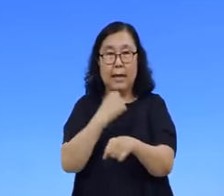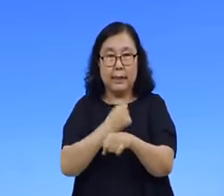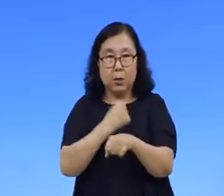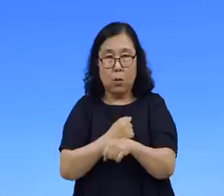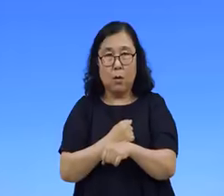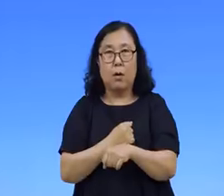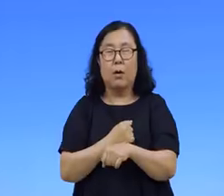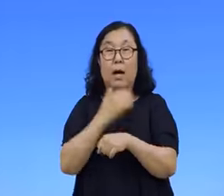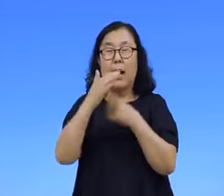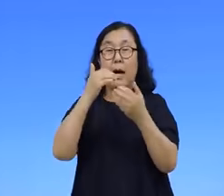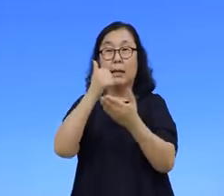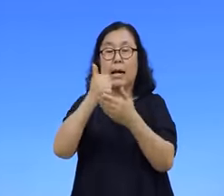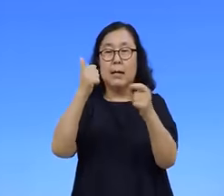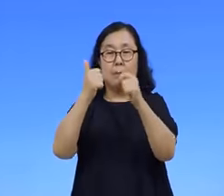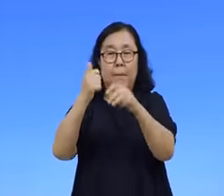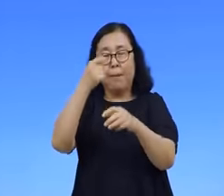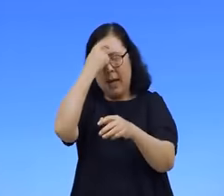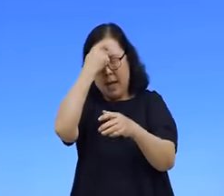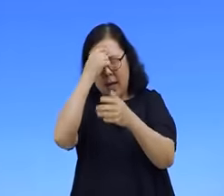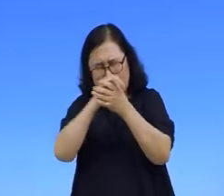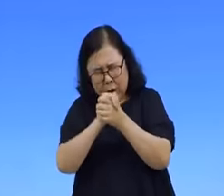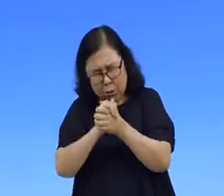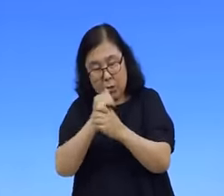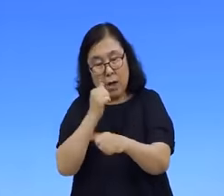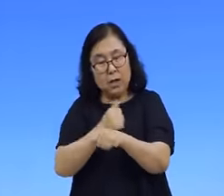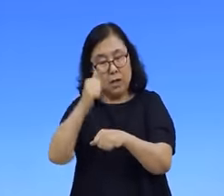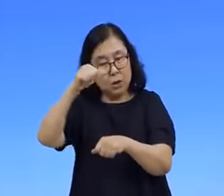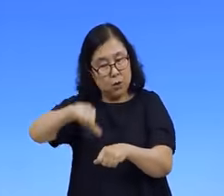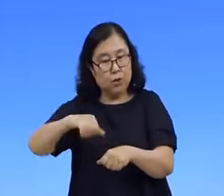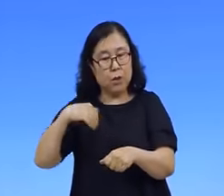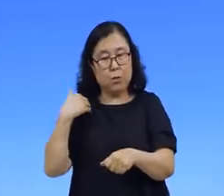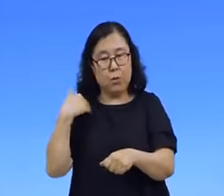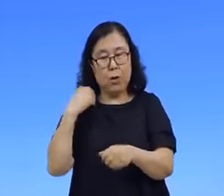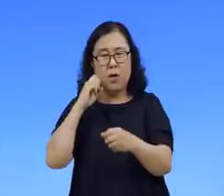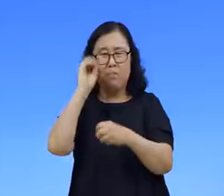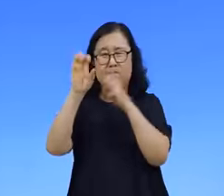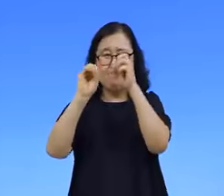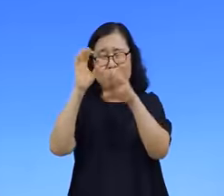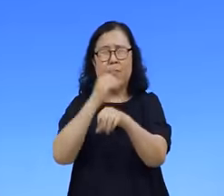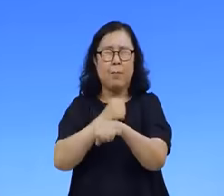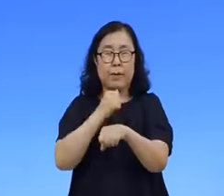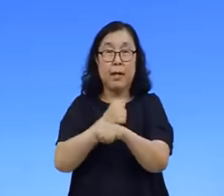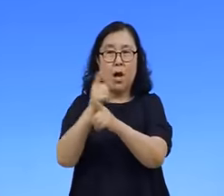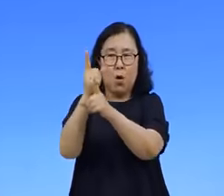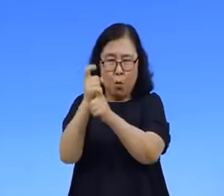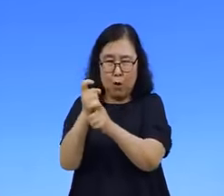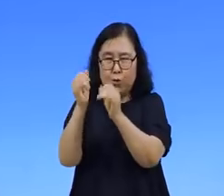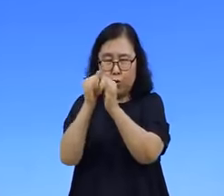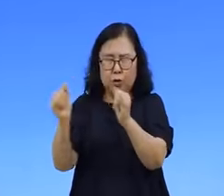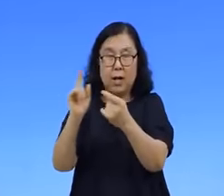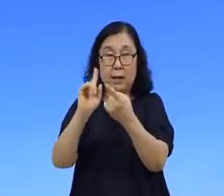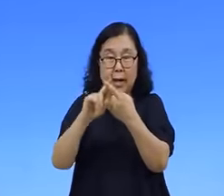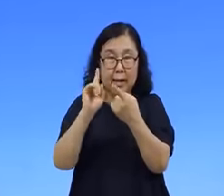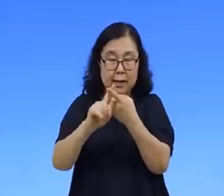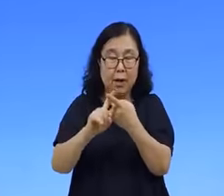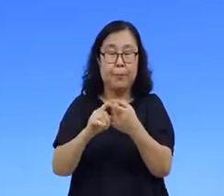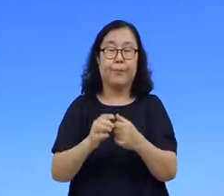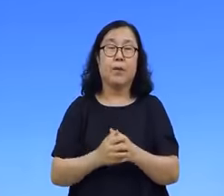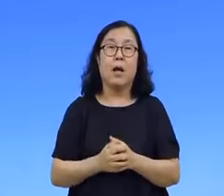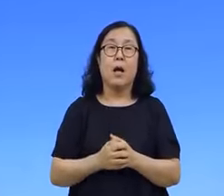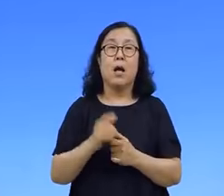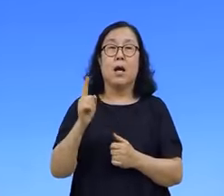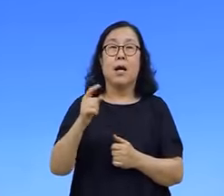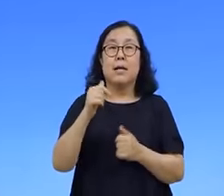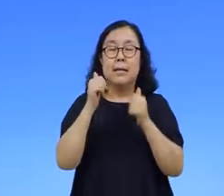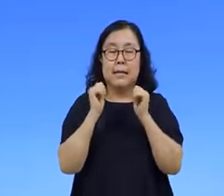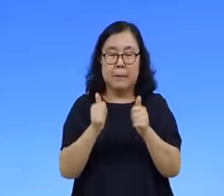지금 하나님 앞에 지금 이게 무슨 기도인지 저주를 퍼붓는지 모르겠습니다. 원수들에 대하여 그의 기도를